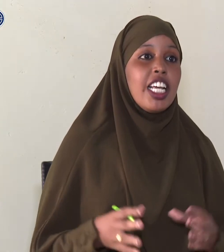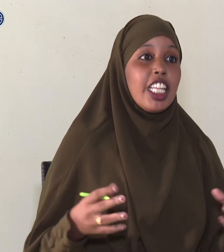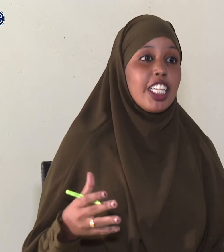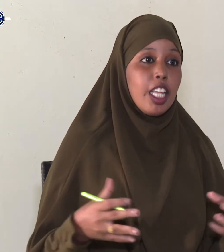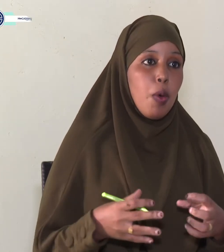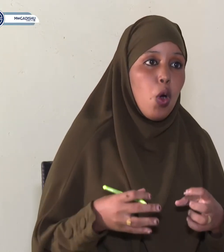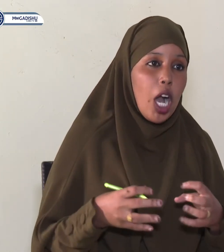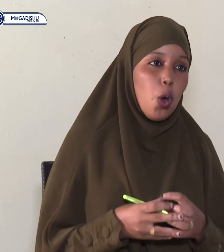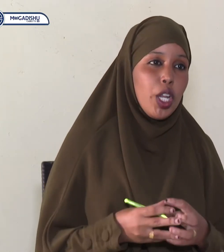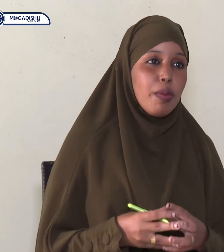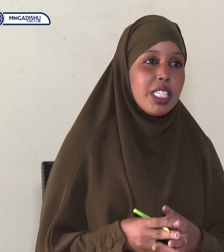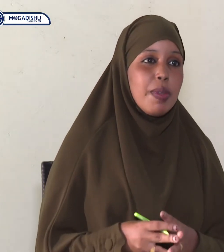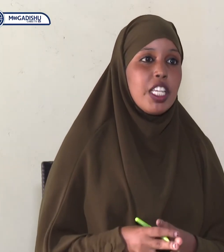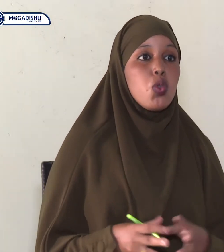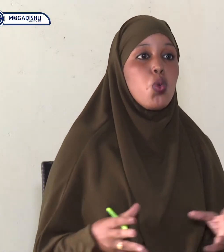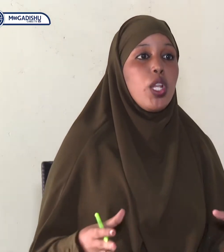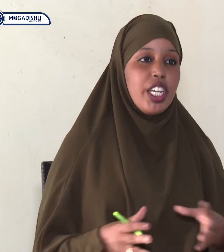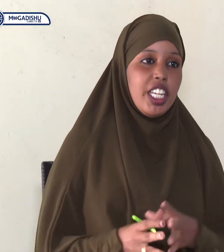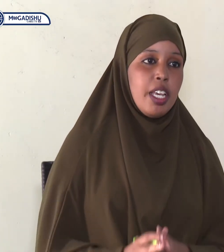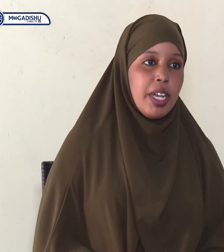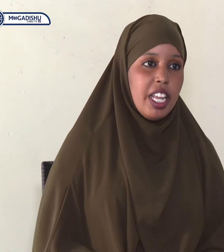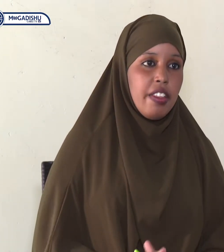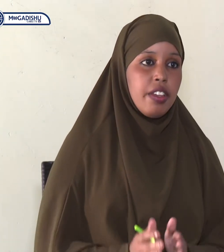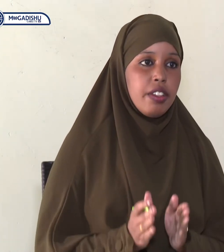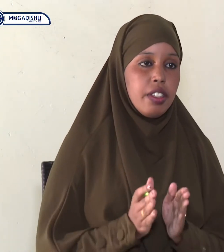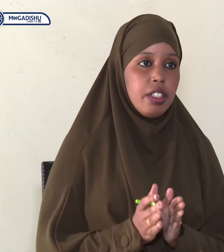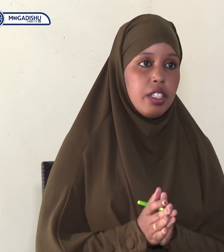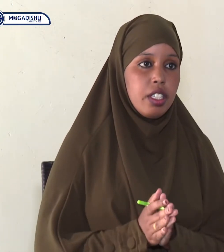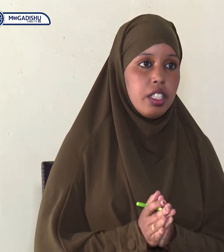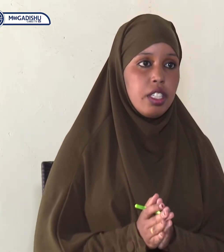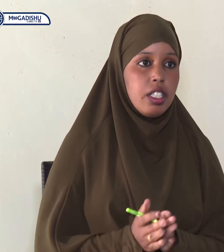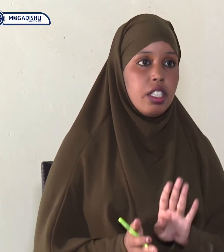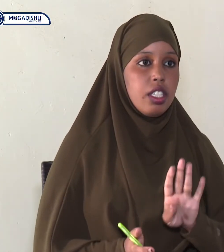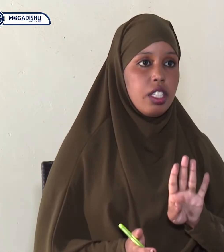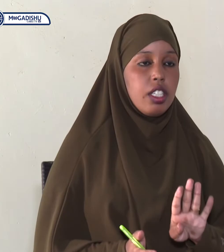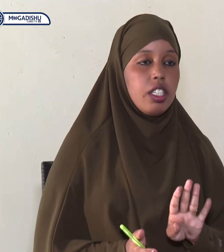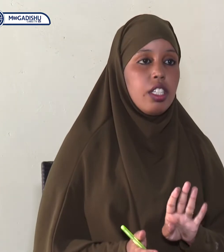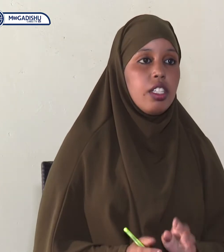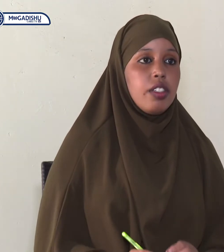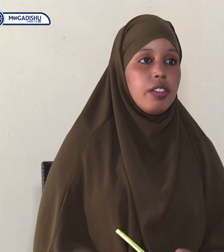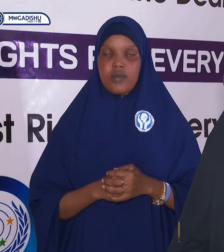samaysaan? Tartamo aqooneed ma samaysaan iskuulada kale ee magaalada?